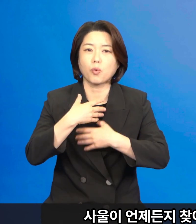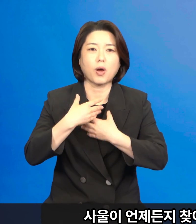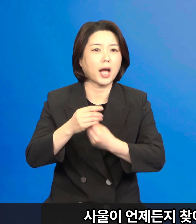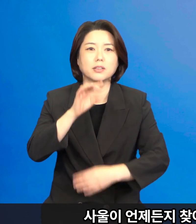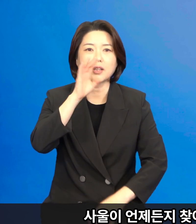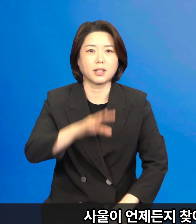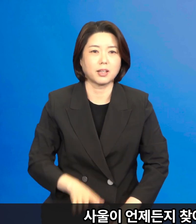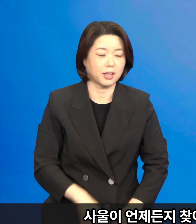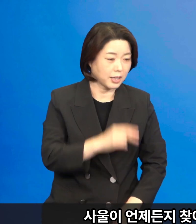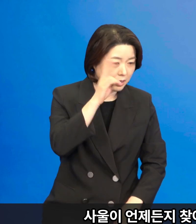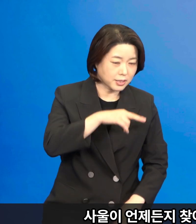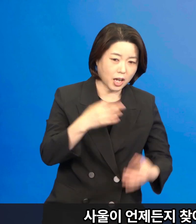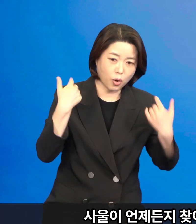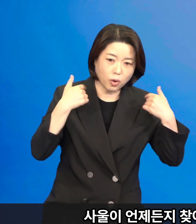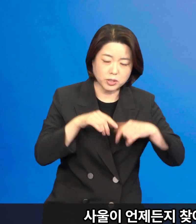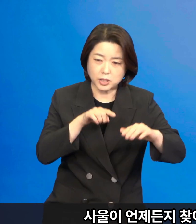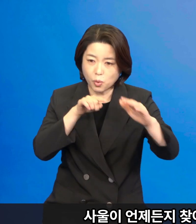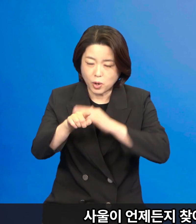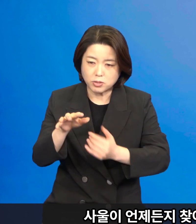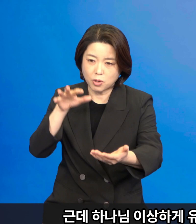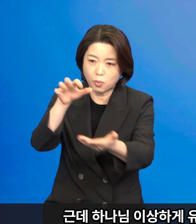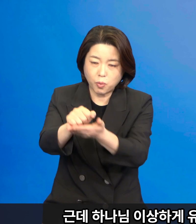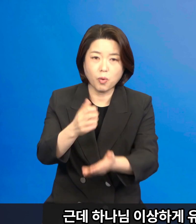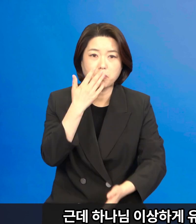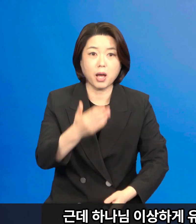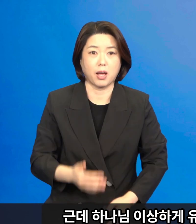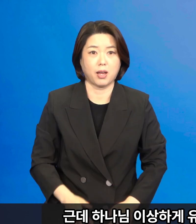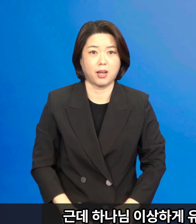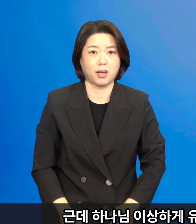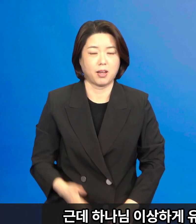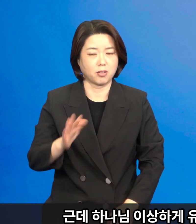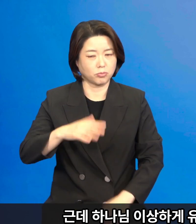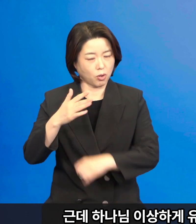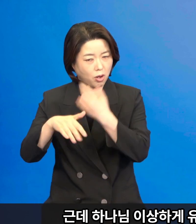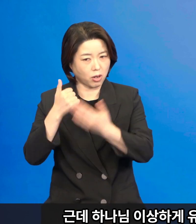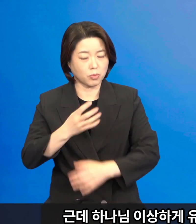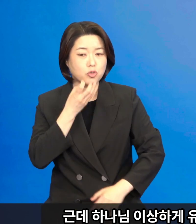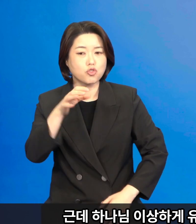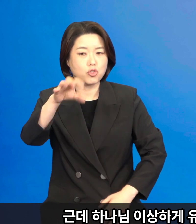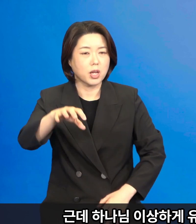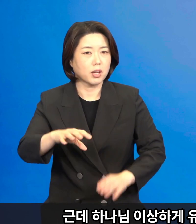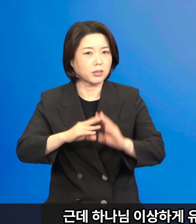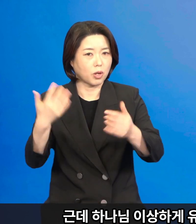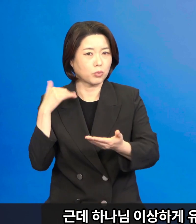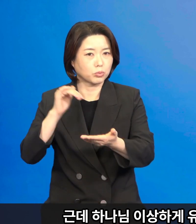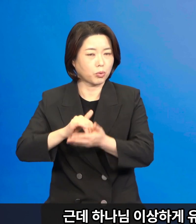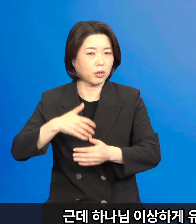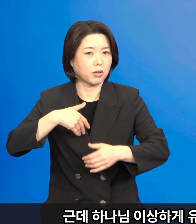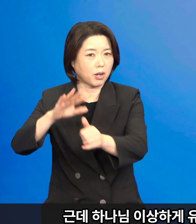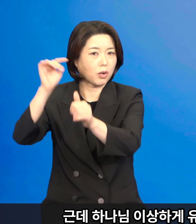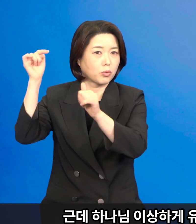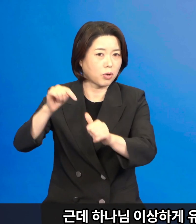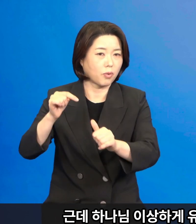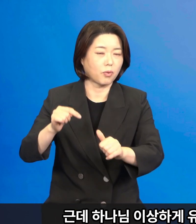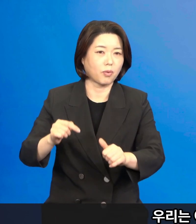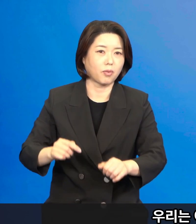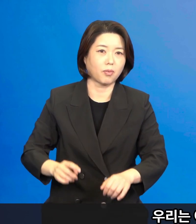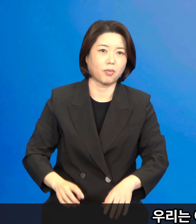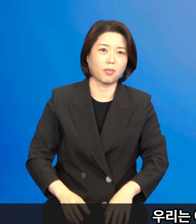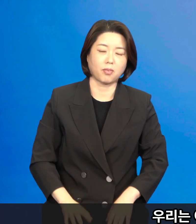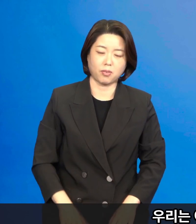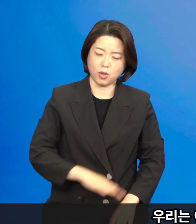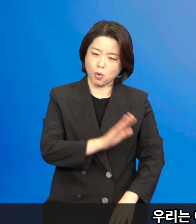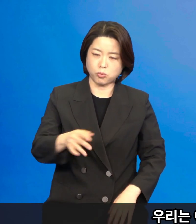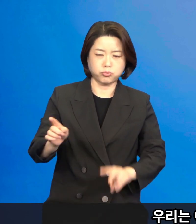언제든지 찾아와서 공격할 수 있는 곳이기에. 근데 하나님 이상하게 유다 땅으로 돌아가라고 하는 거예요.